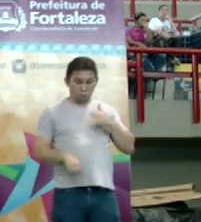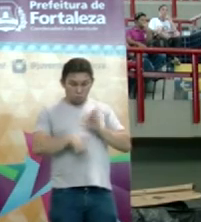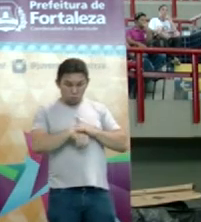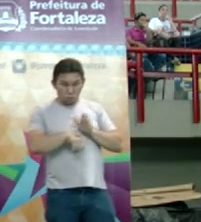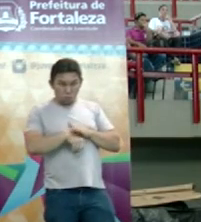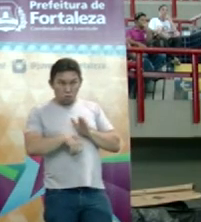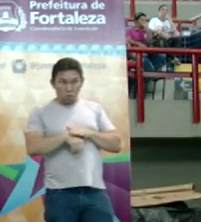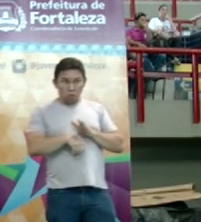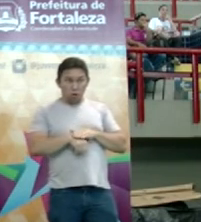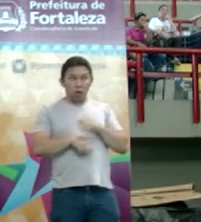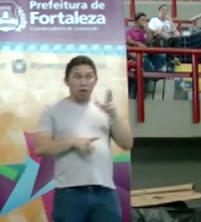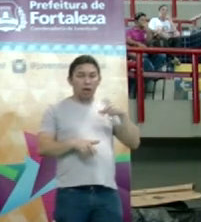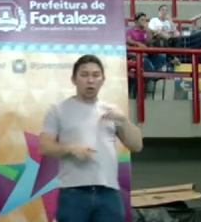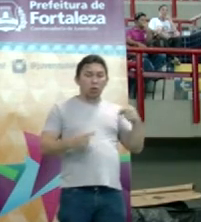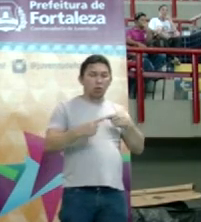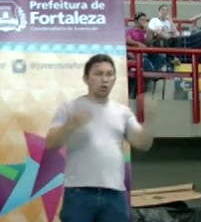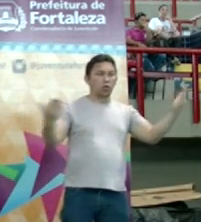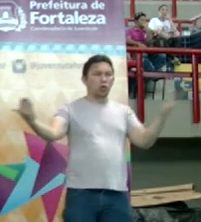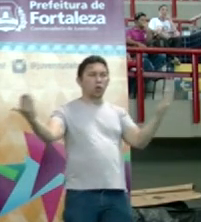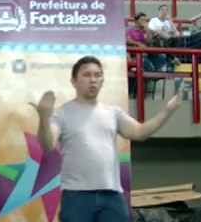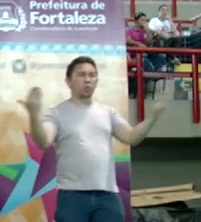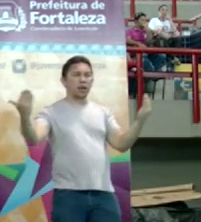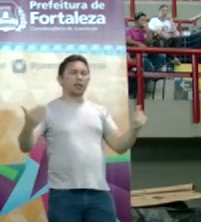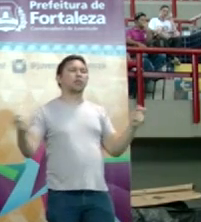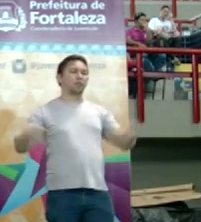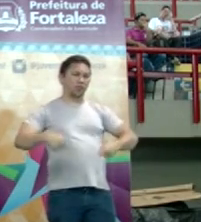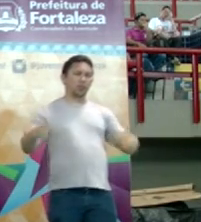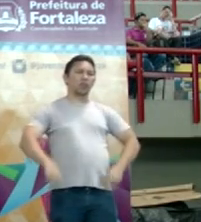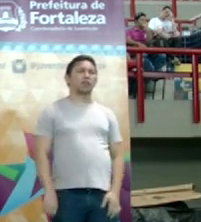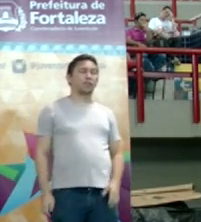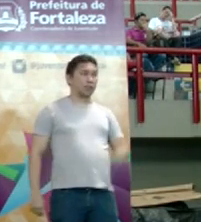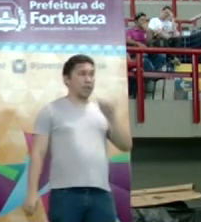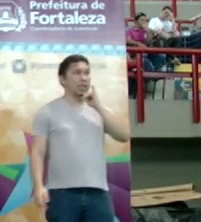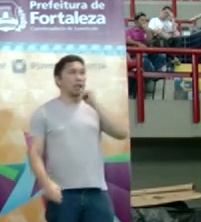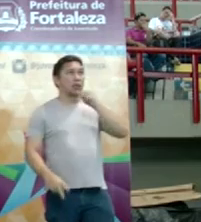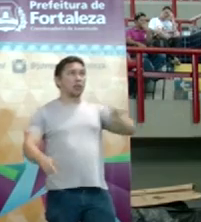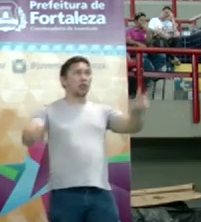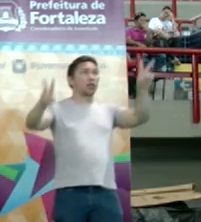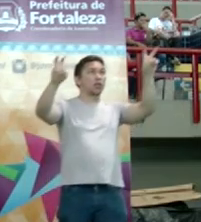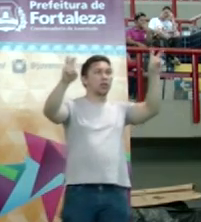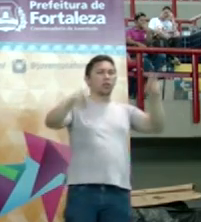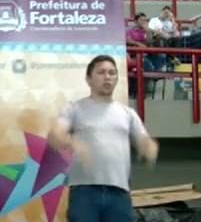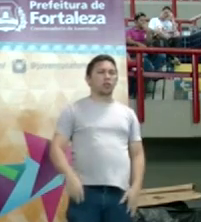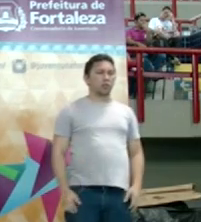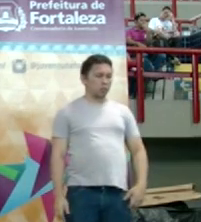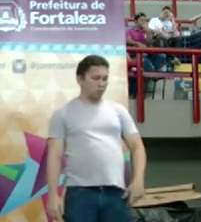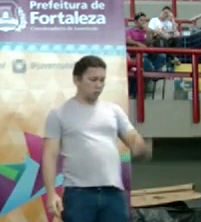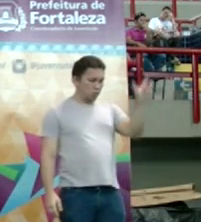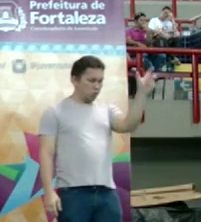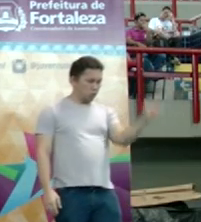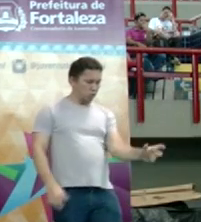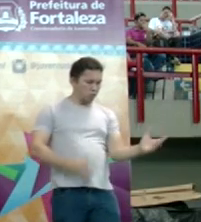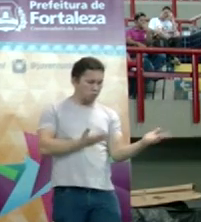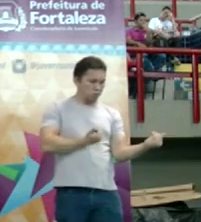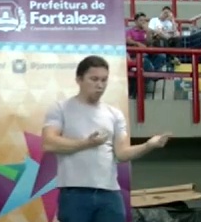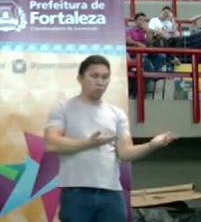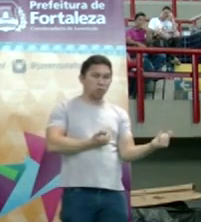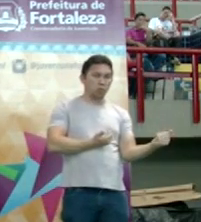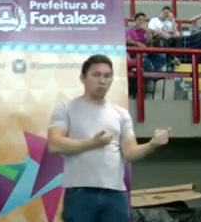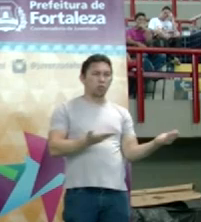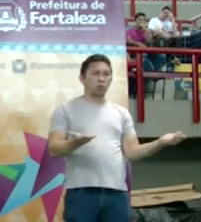eu faço uma comparação. Por exemplo, se o tema é comportamentos da